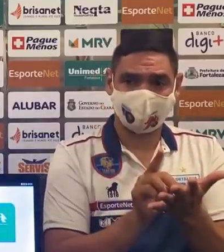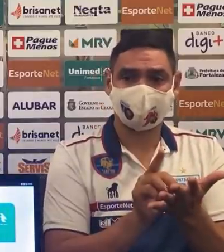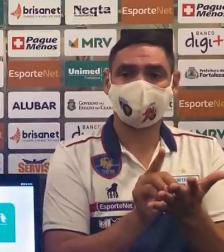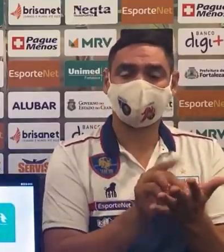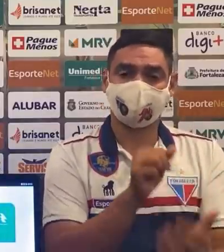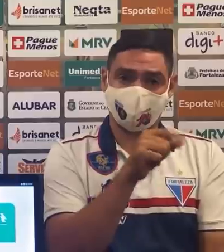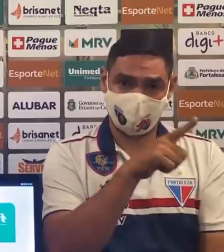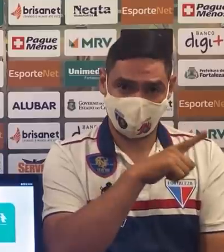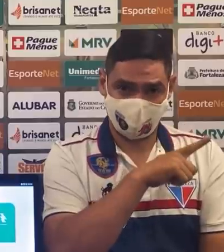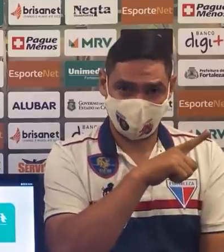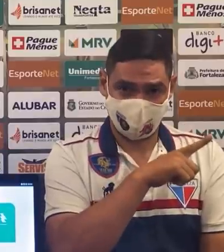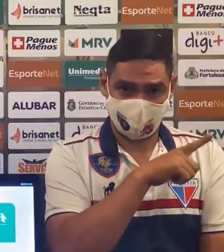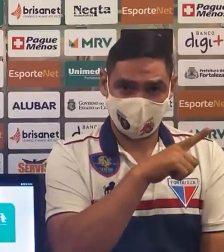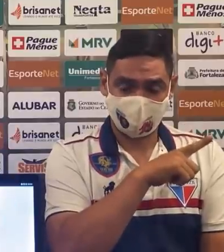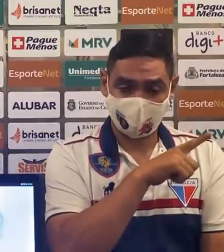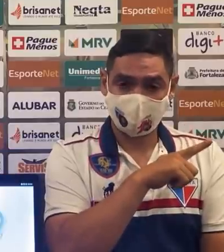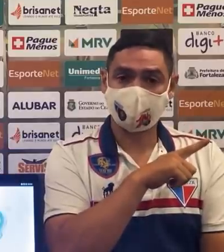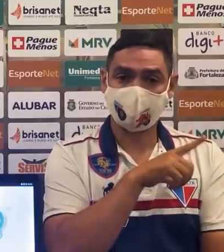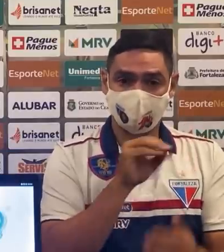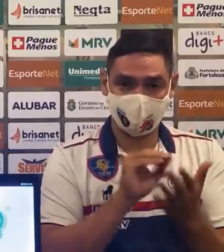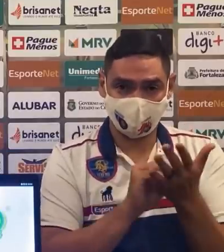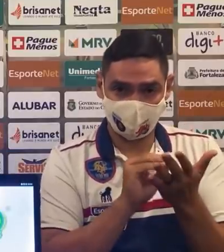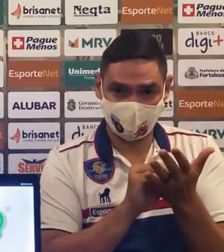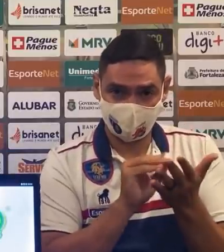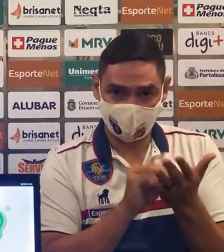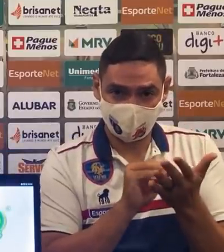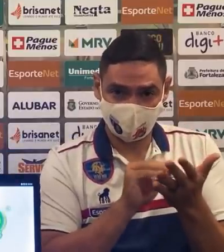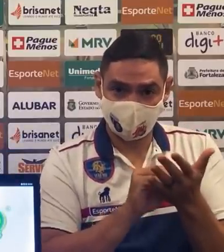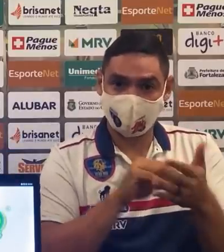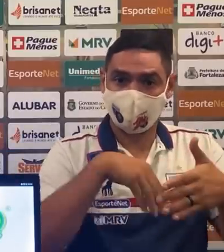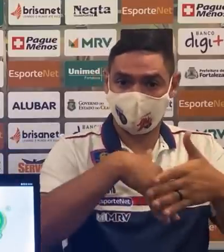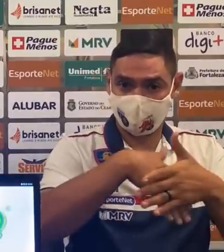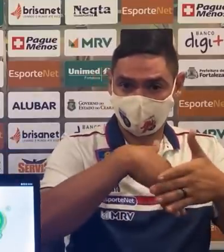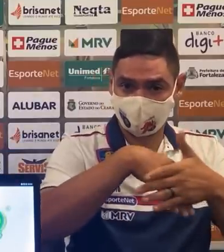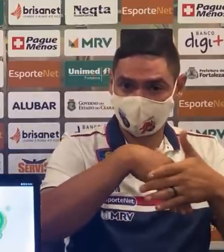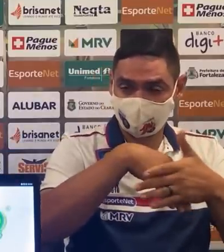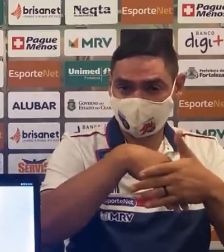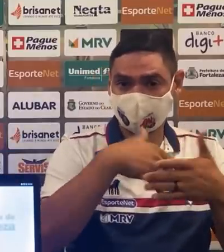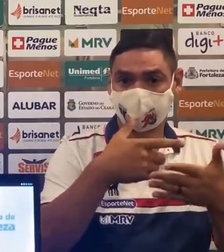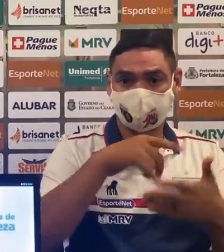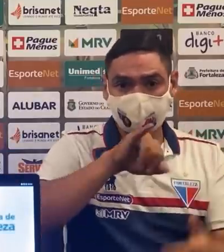Tivemos pouco controle de jogo, pouca criação de oportunidades.